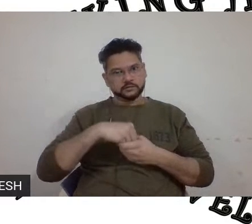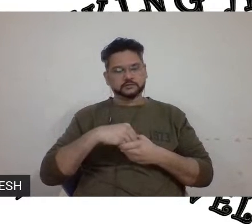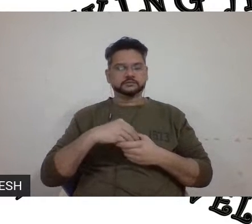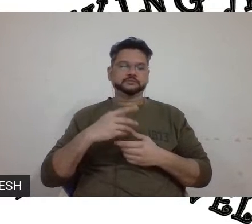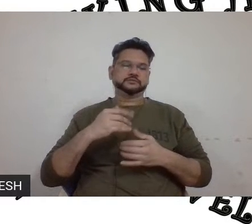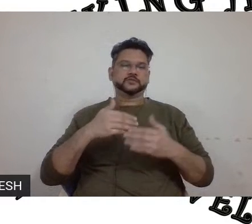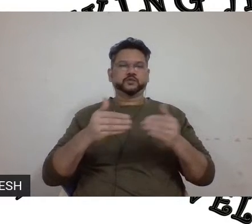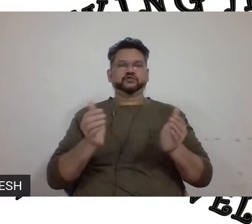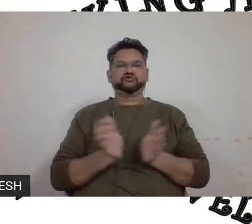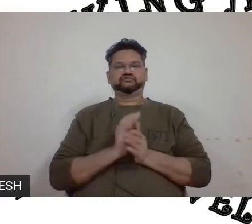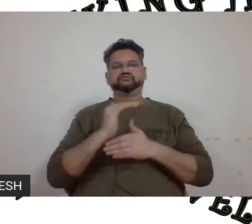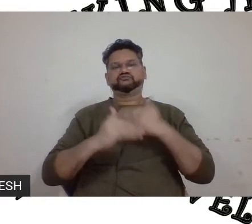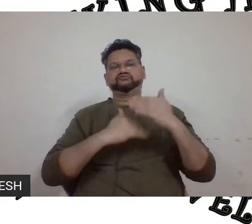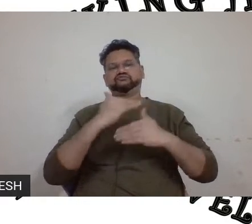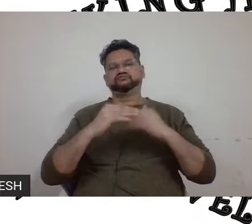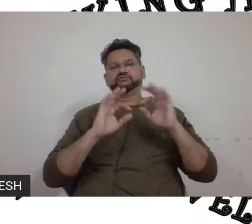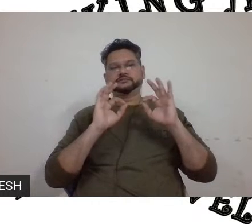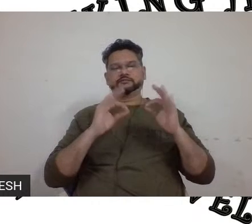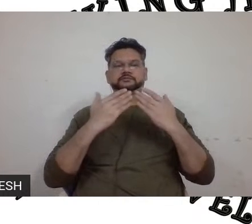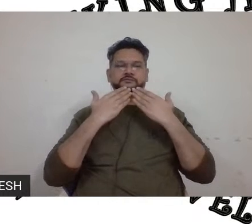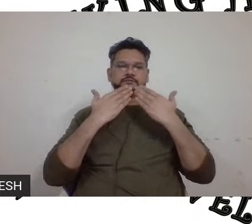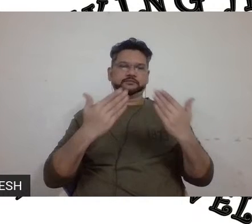ओवर टू मॉडरेटर।